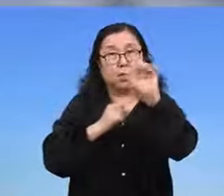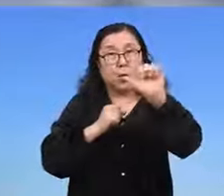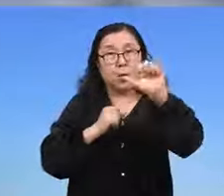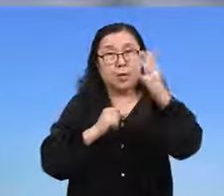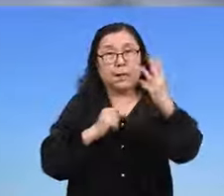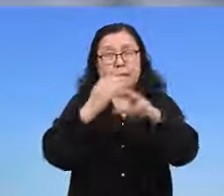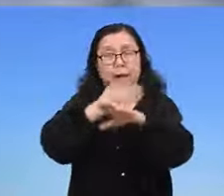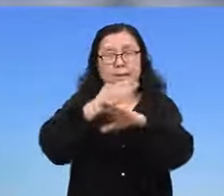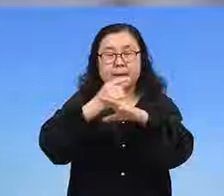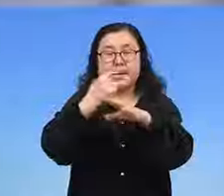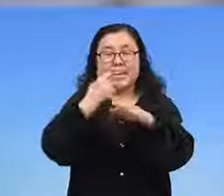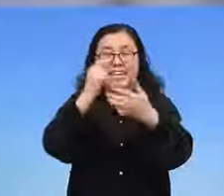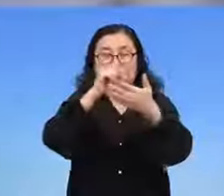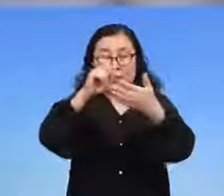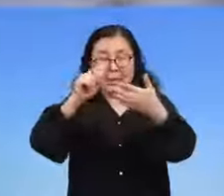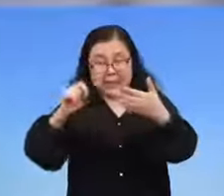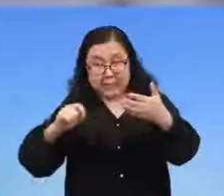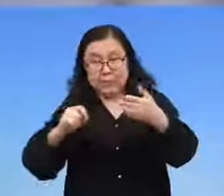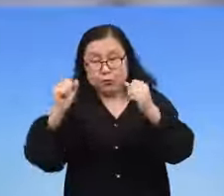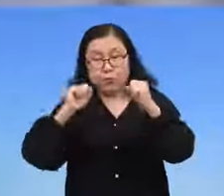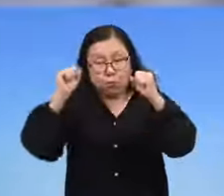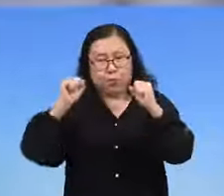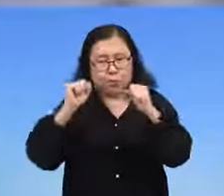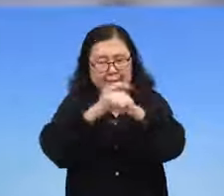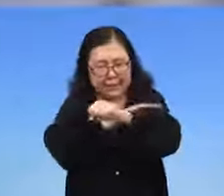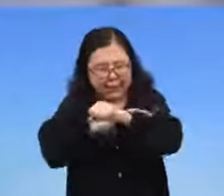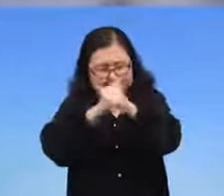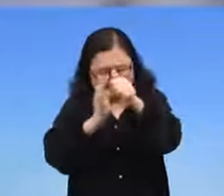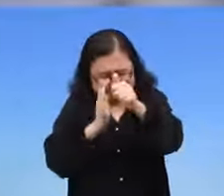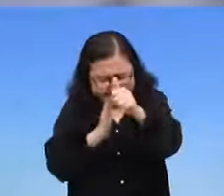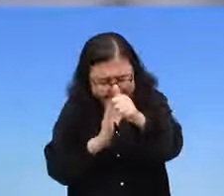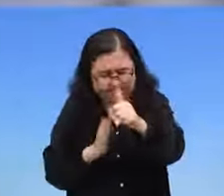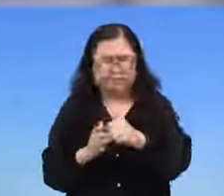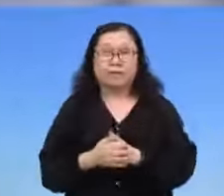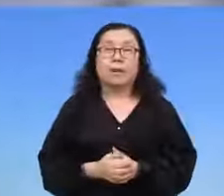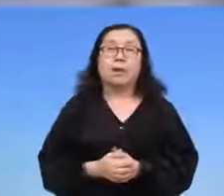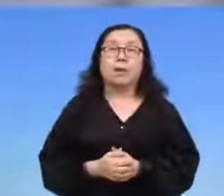노트 쓰기 운동, 여러분 꼭 부탁합니다.